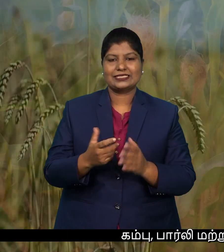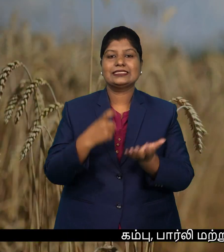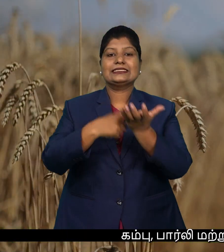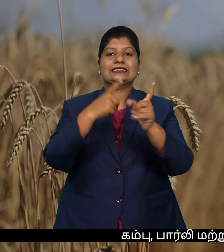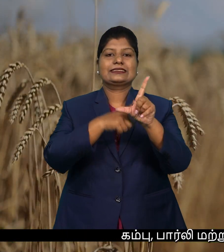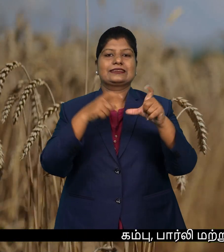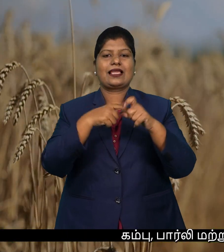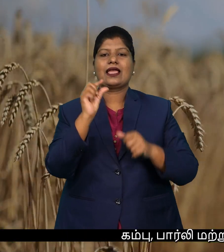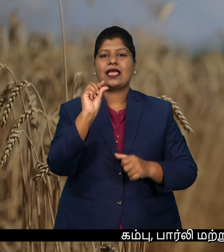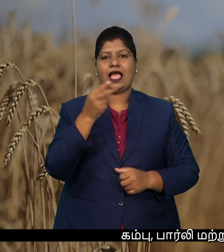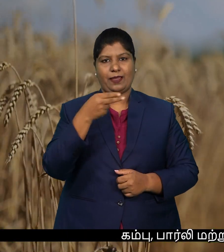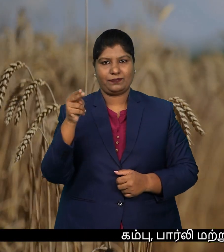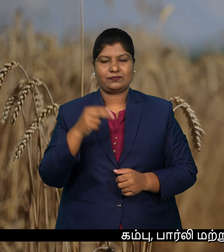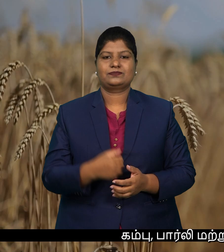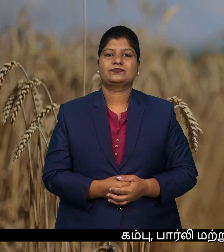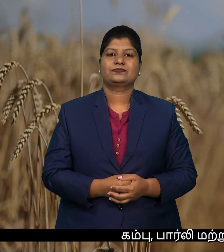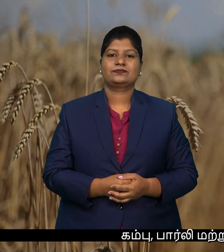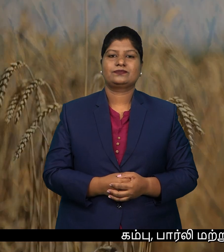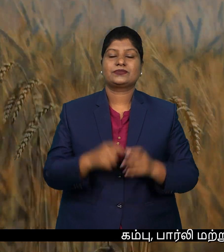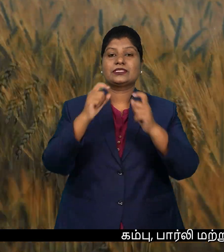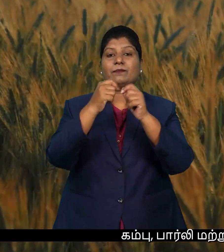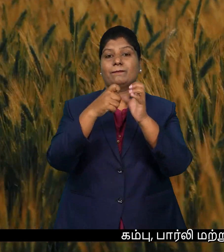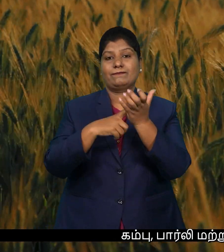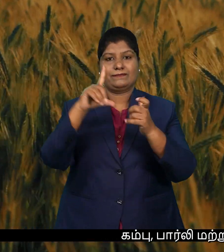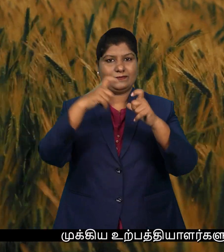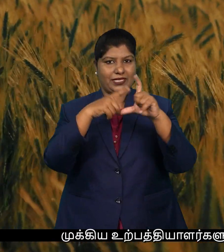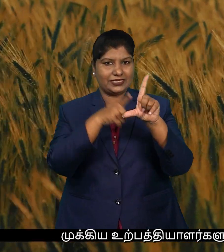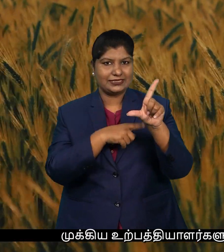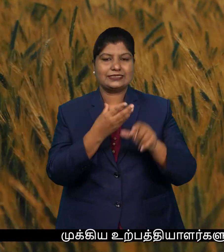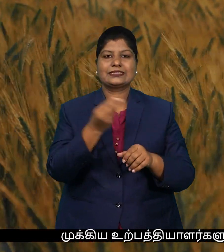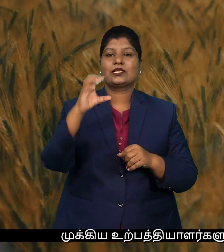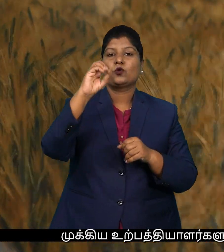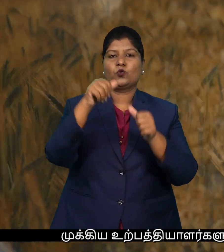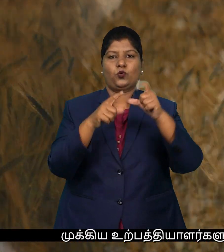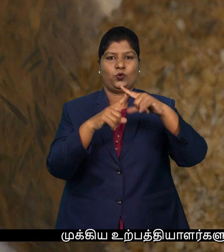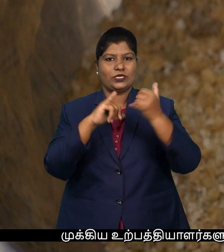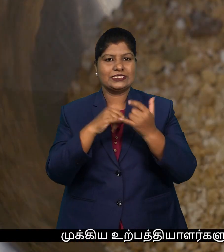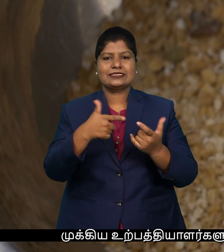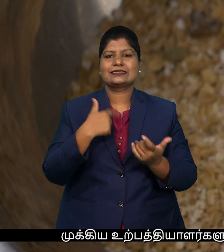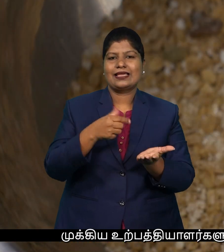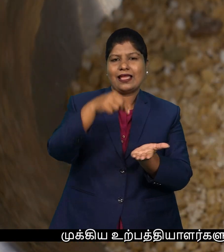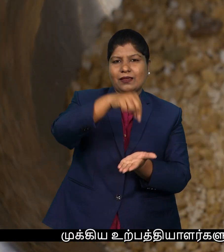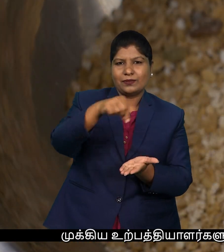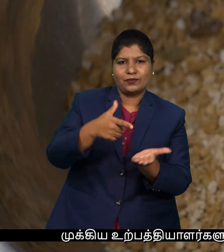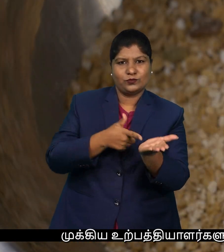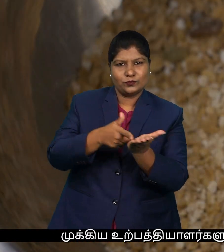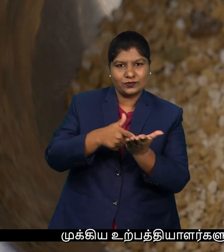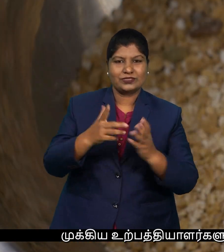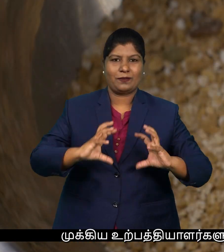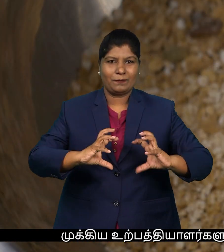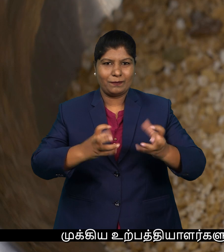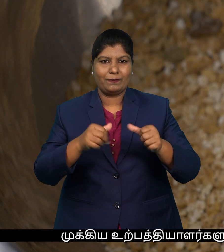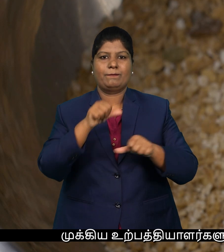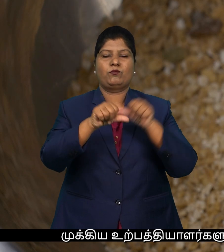கம்பு, பார்லி மற்றும் ஓட் சாகுபடிக்கு முக்கிய உற்பத்தியாளர்களுடன் பயன்படுத்தப்படுகின்றன.